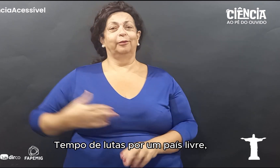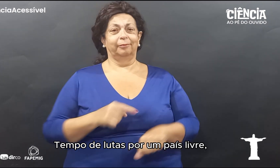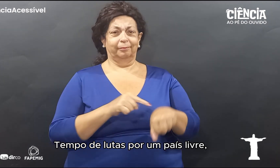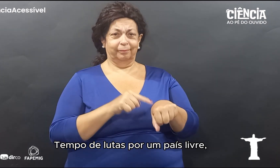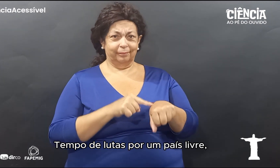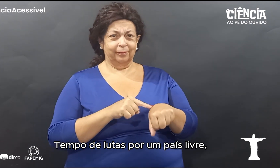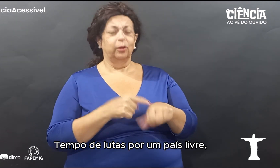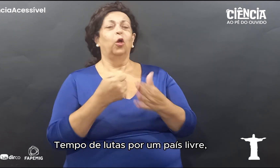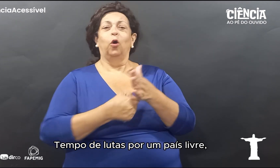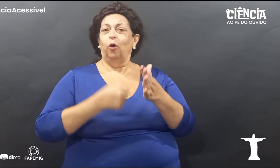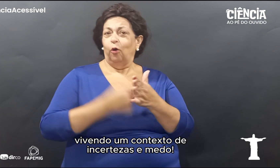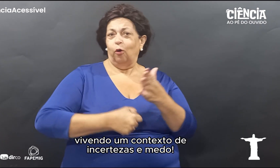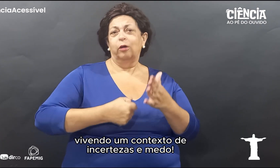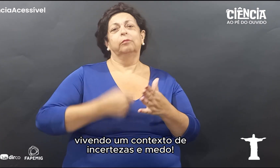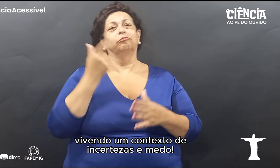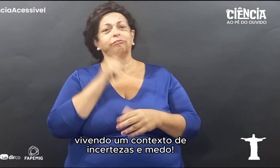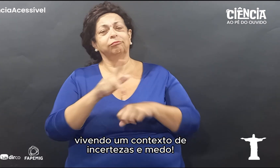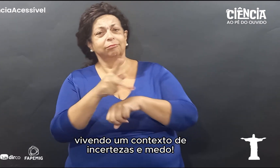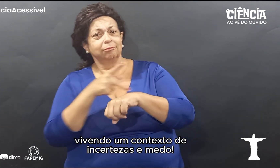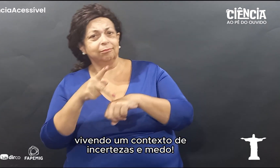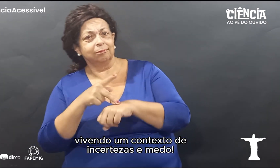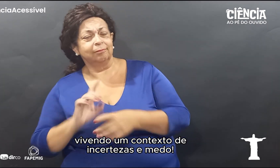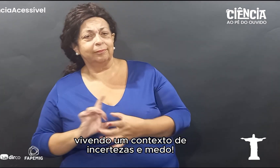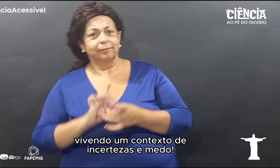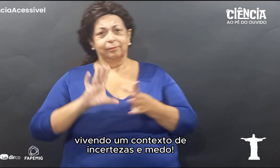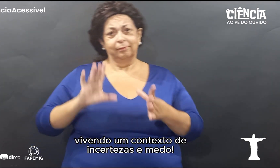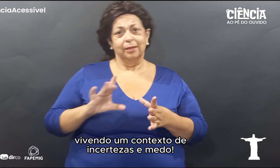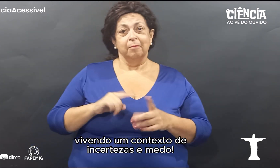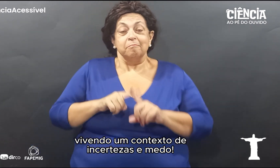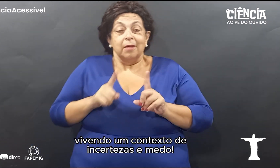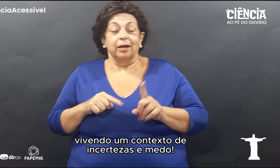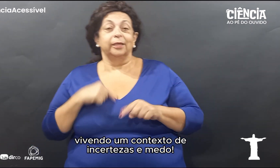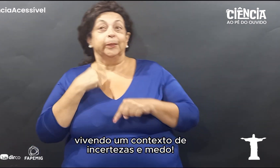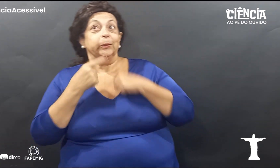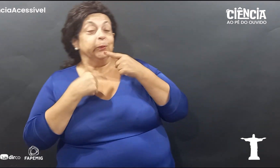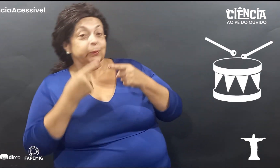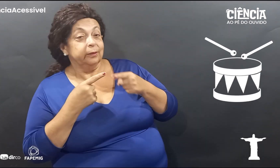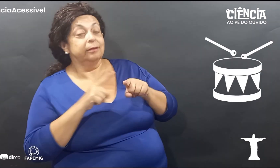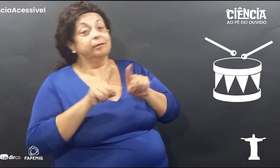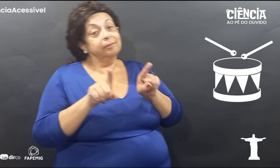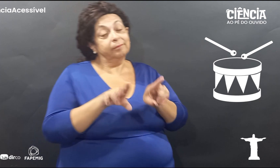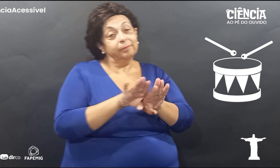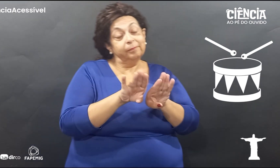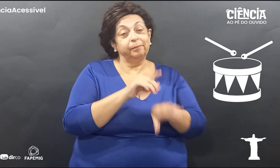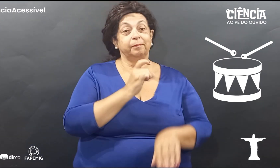de lutas por um país livre, vivendo um contexto de incertezas e medo.